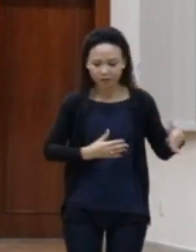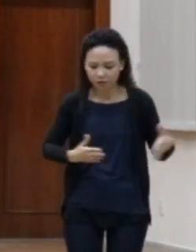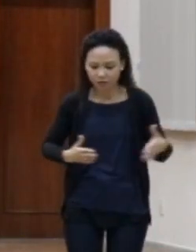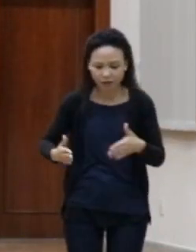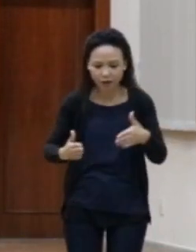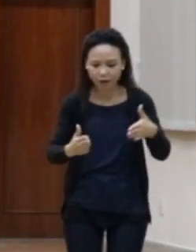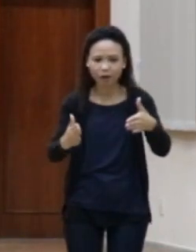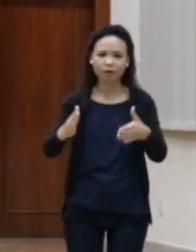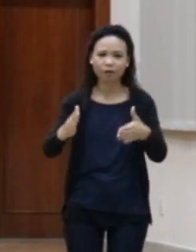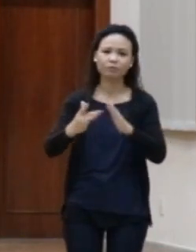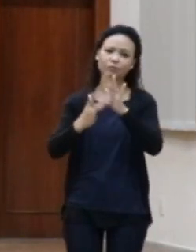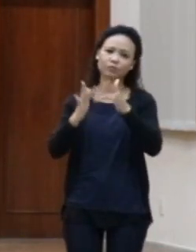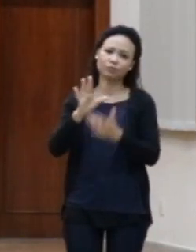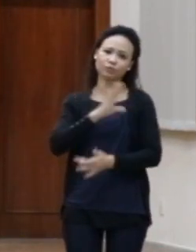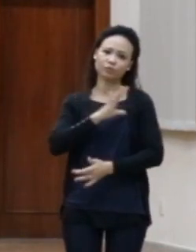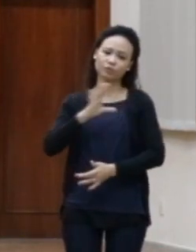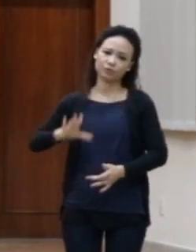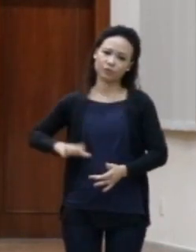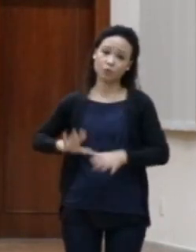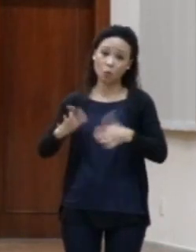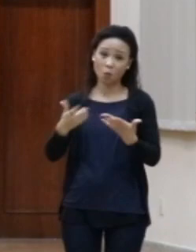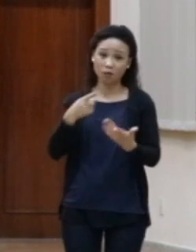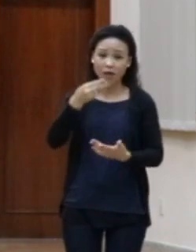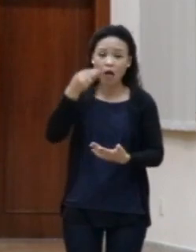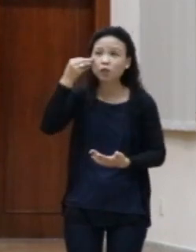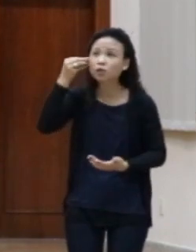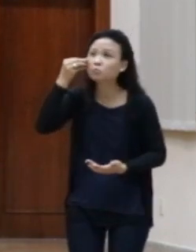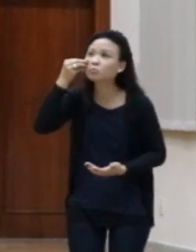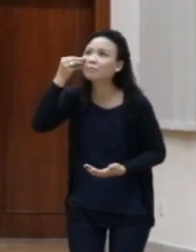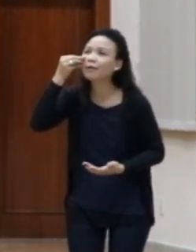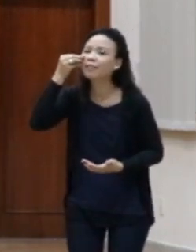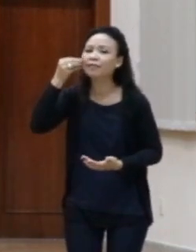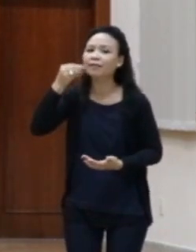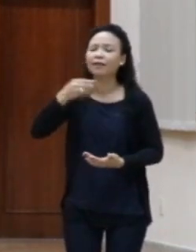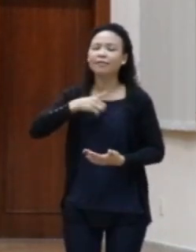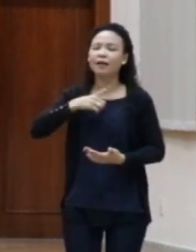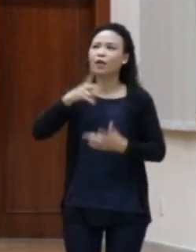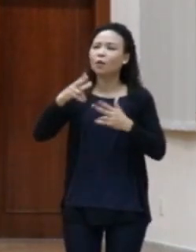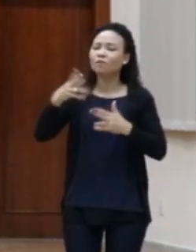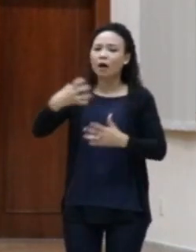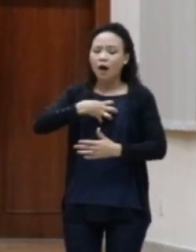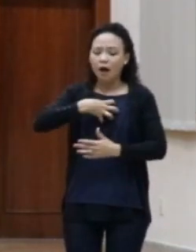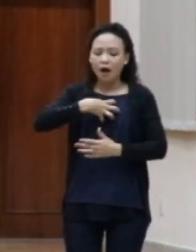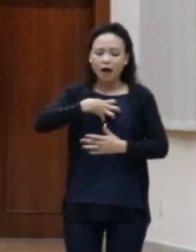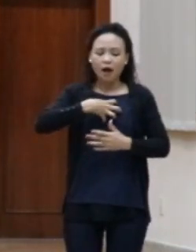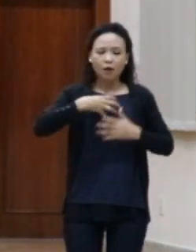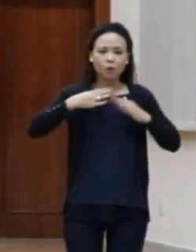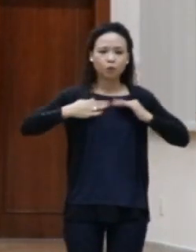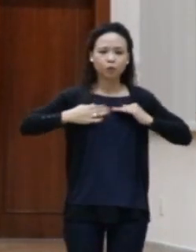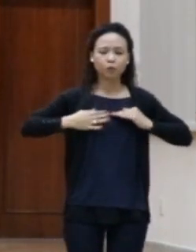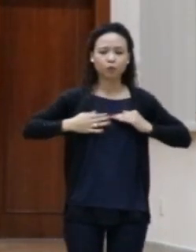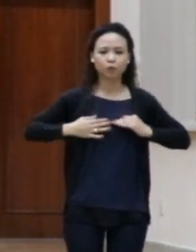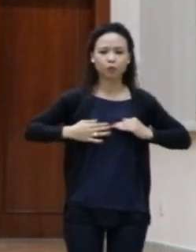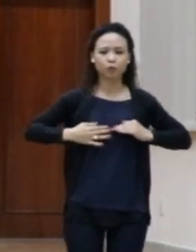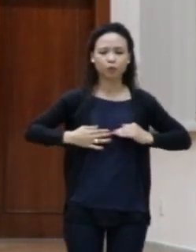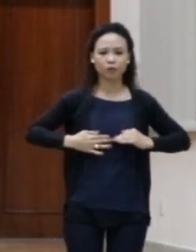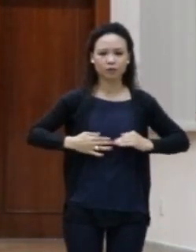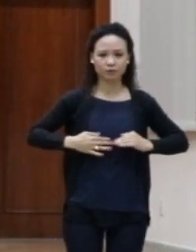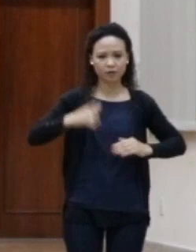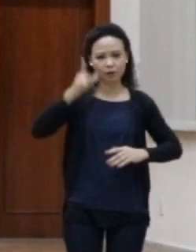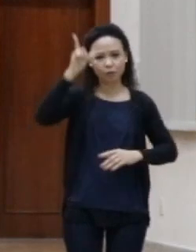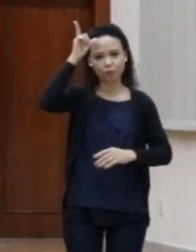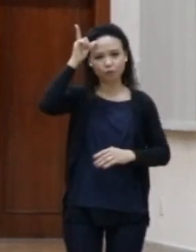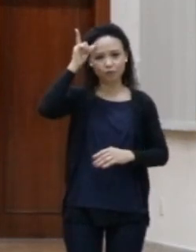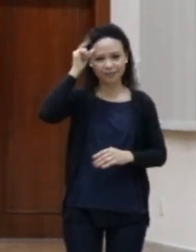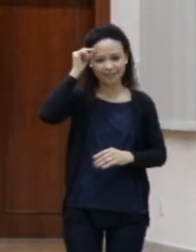querido, contenta-se com Ele. E Paulo mais uma vez dá uma lição em Filipenses capítulo 4, de